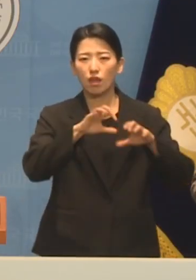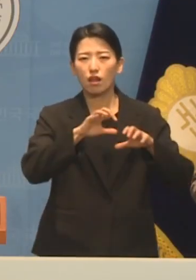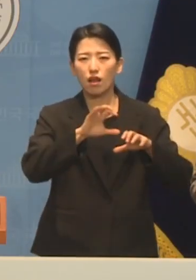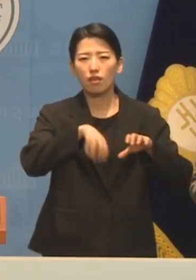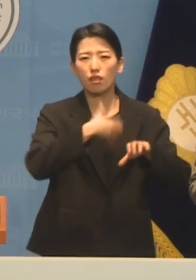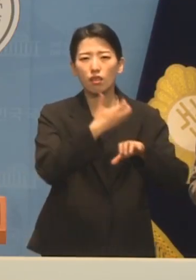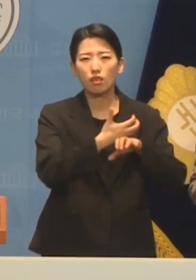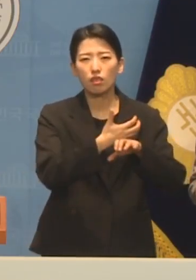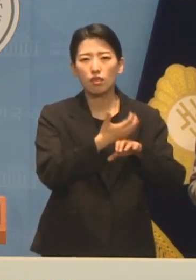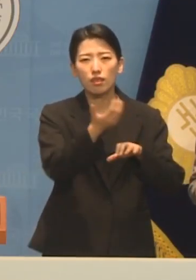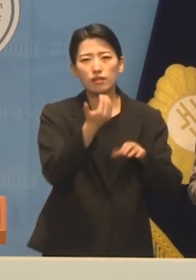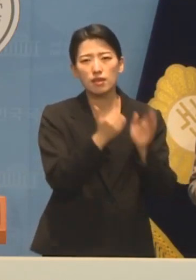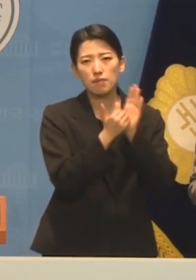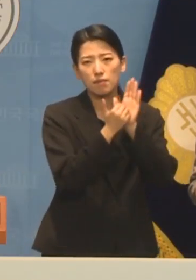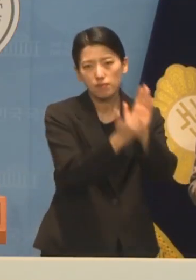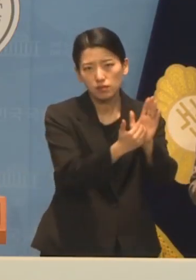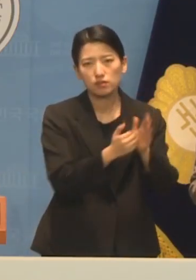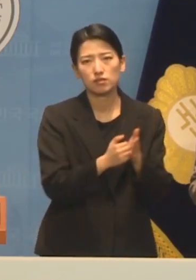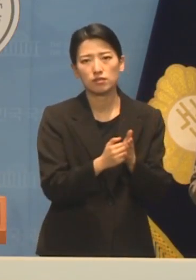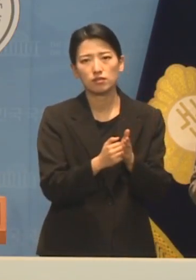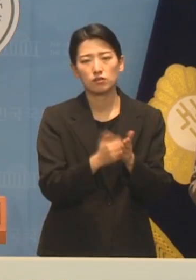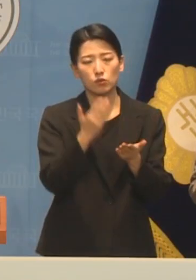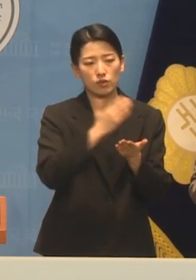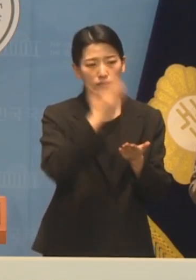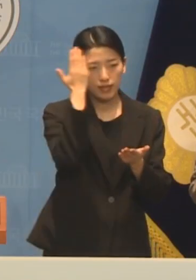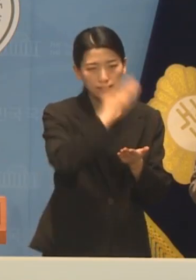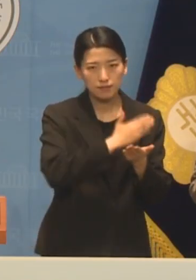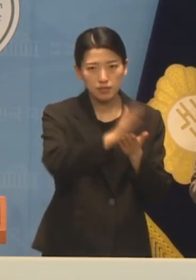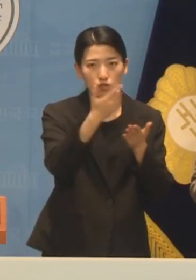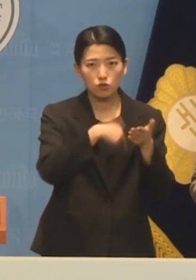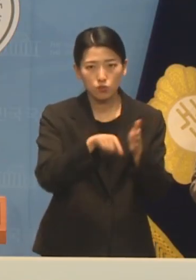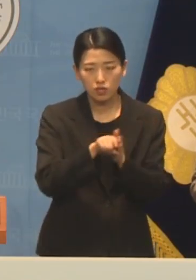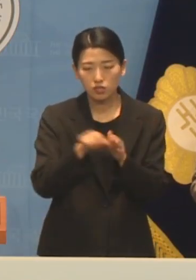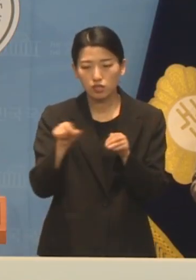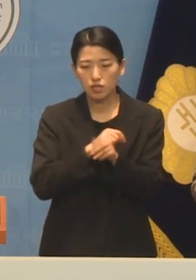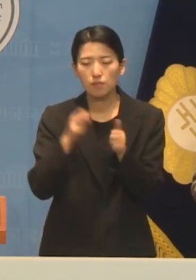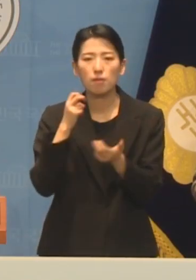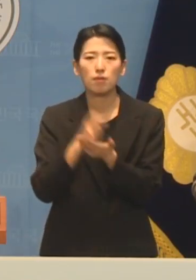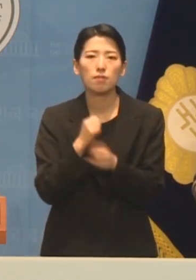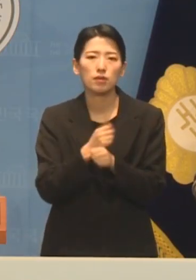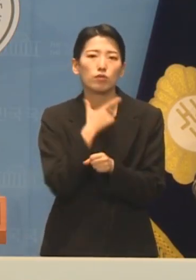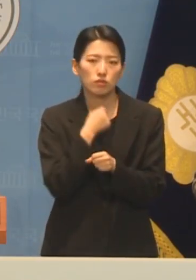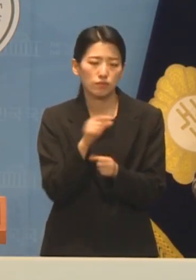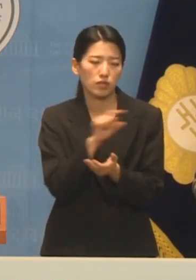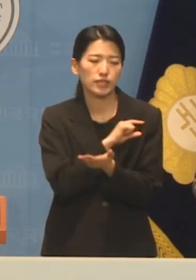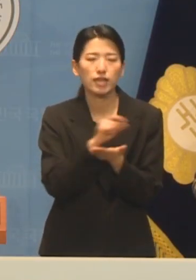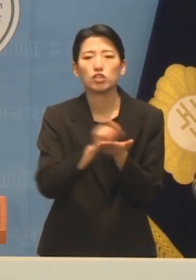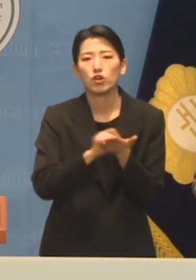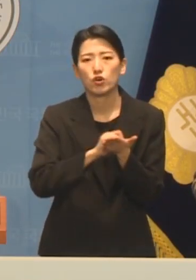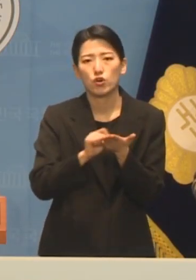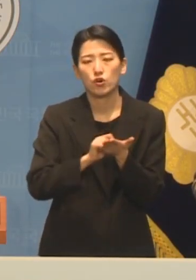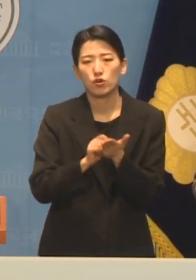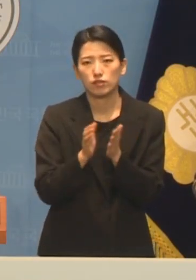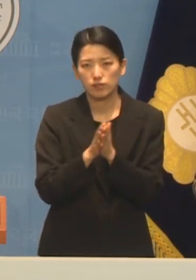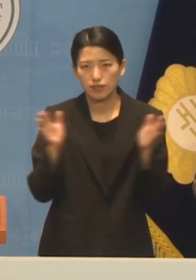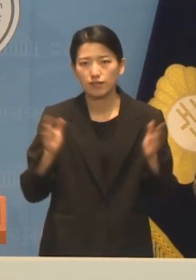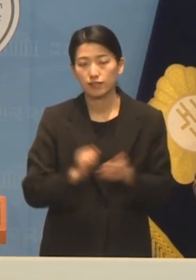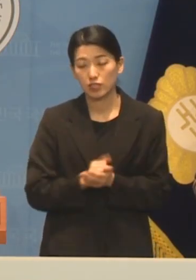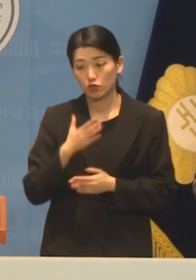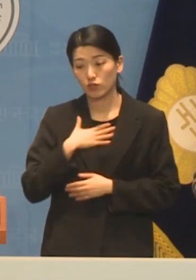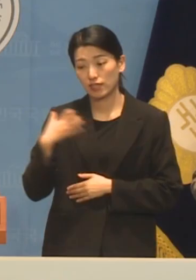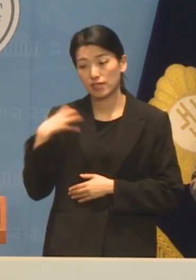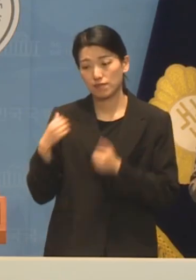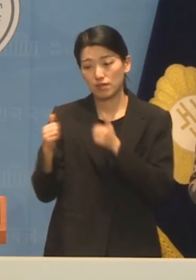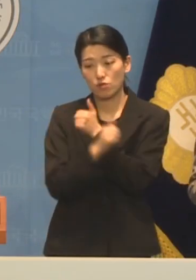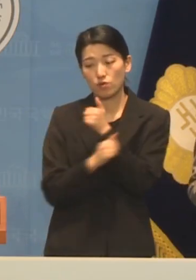대책 마련을 위한 특별법 제정 운동에 돌입합니다. 특별법을 통해 특별조사위원회를 구성하여